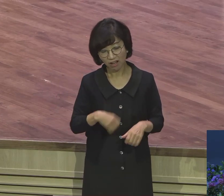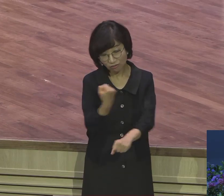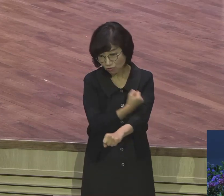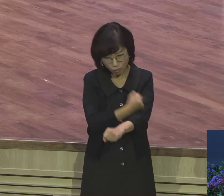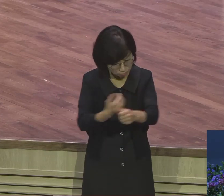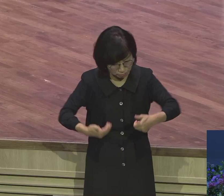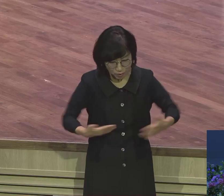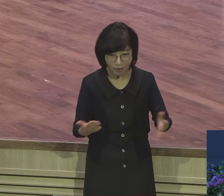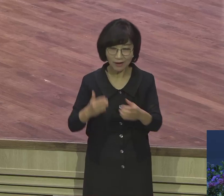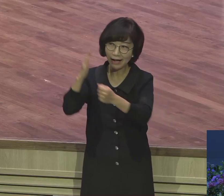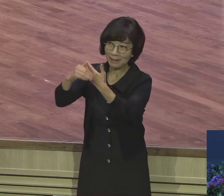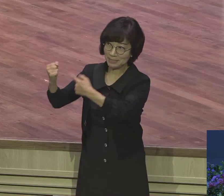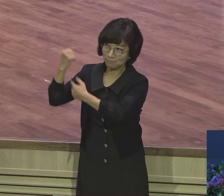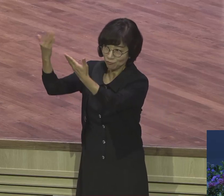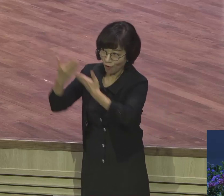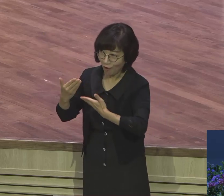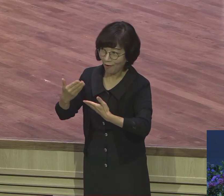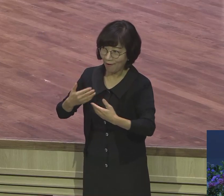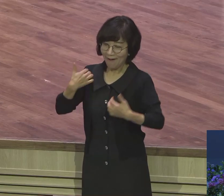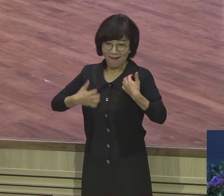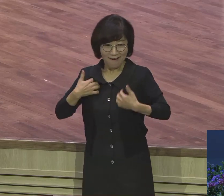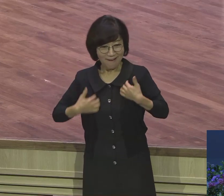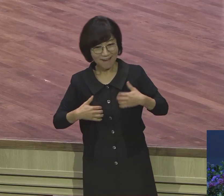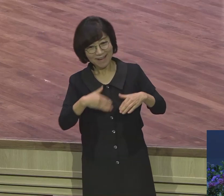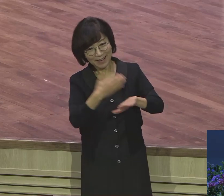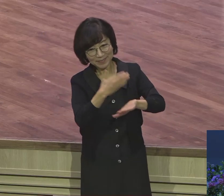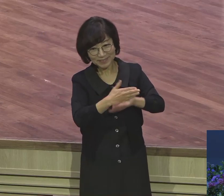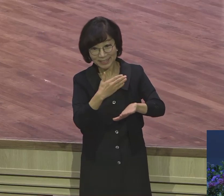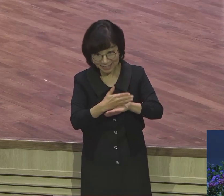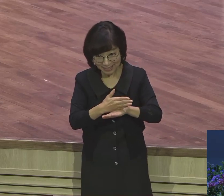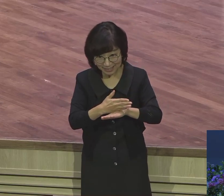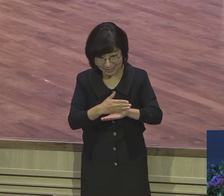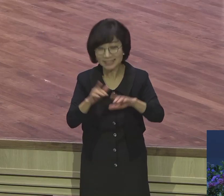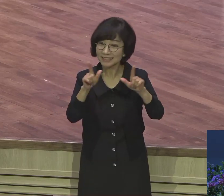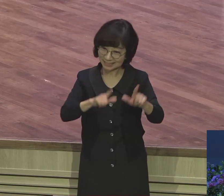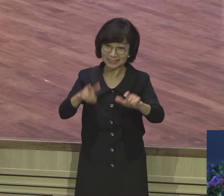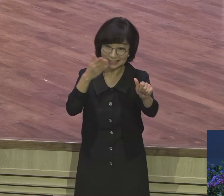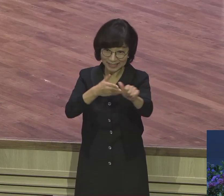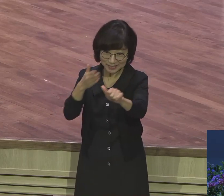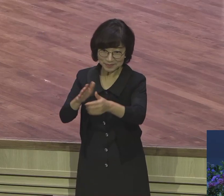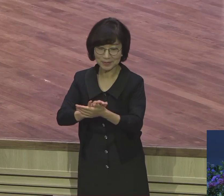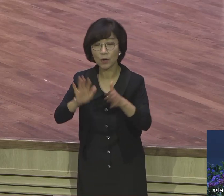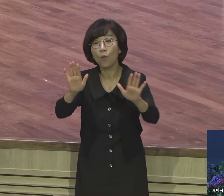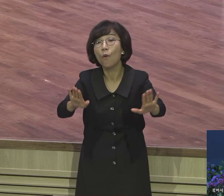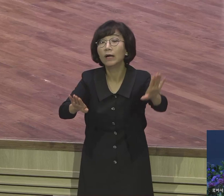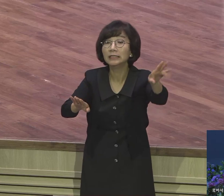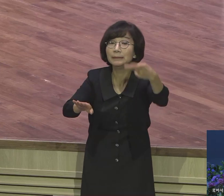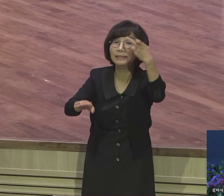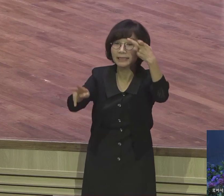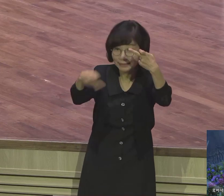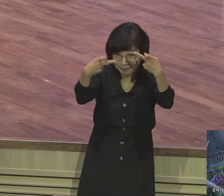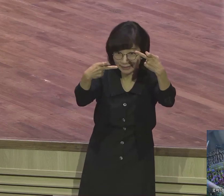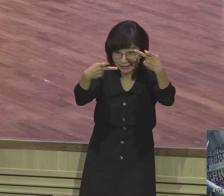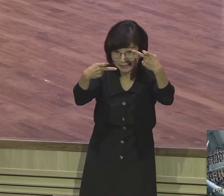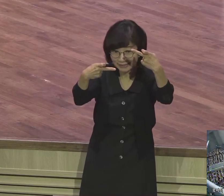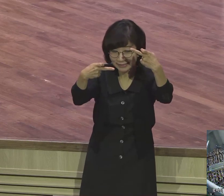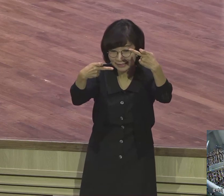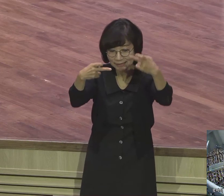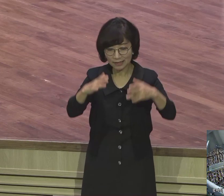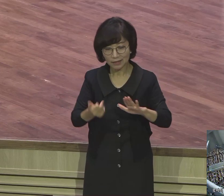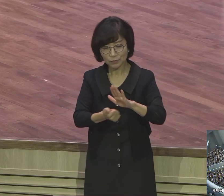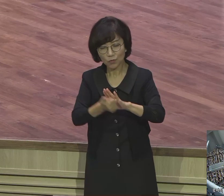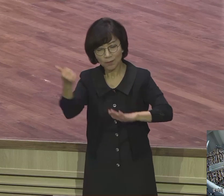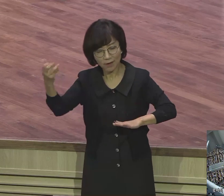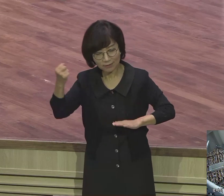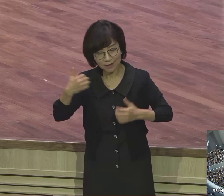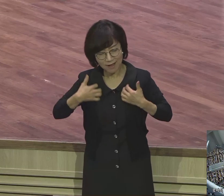영광이고 감사하구나. 아멘. 그래도 돼요. 자 12절 보세요. 소망 중에